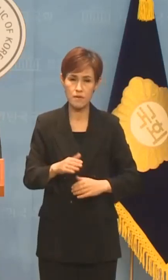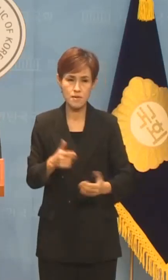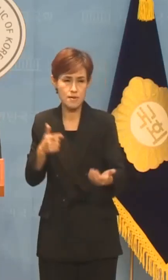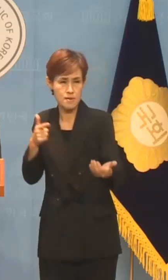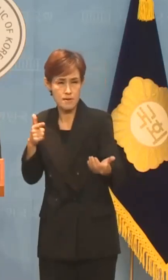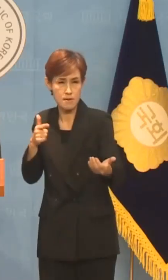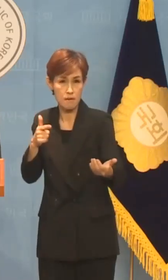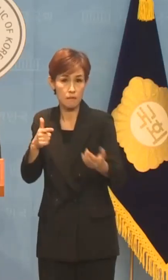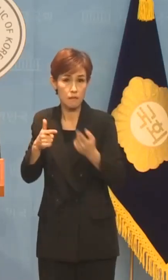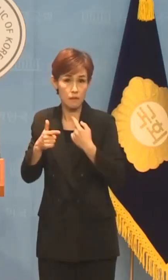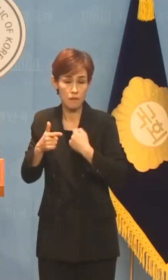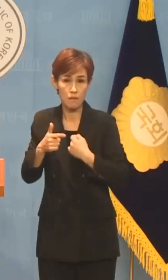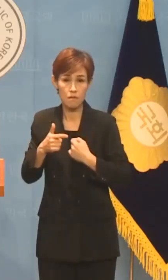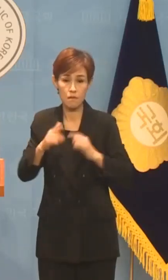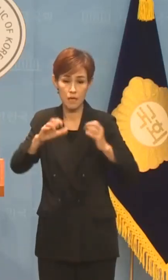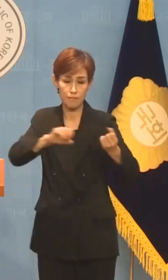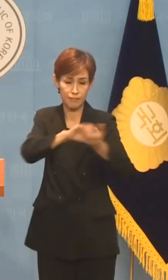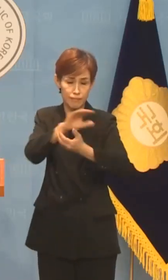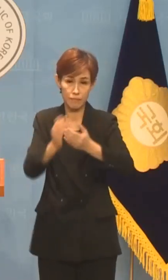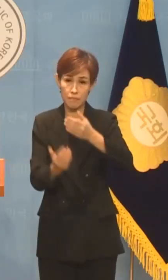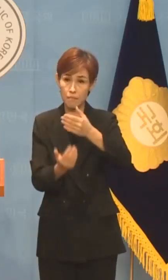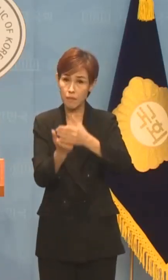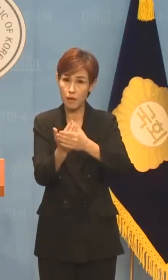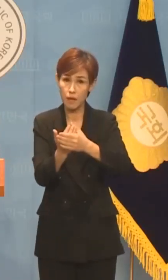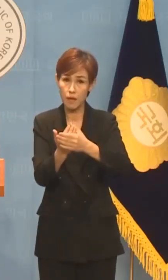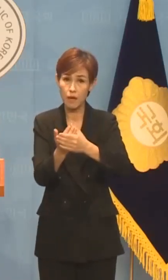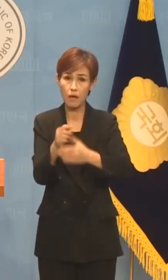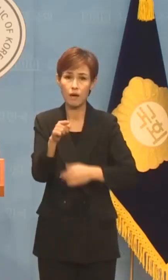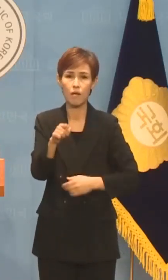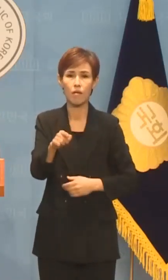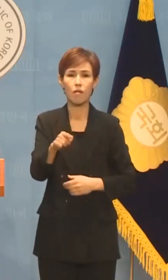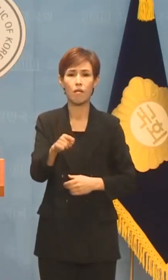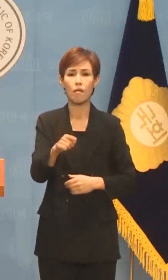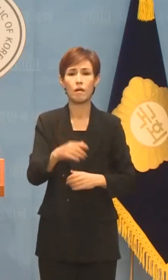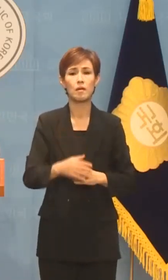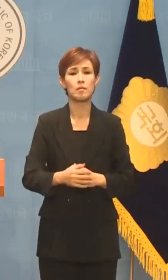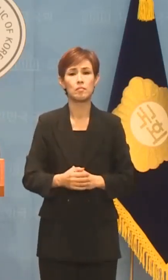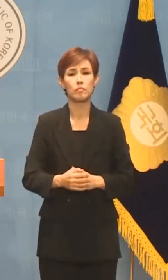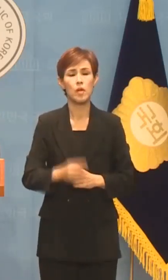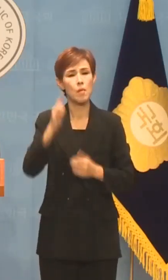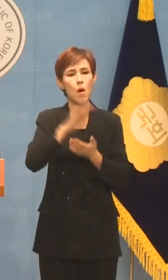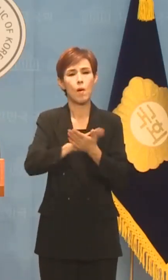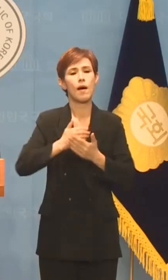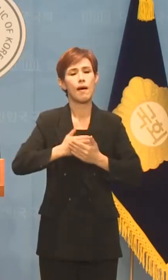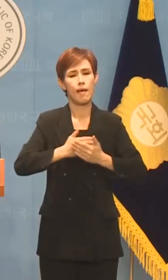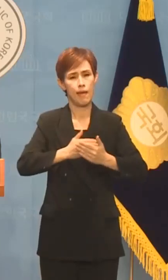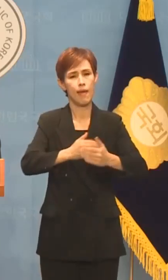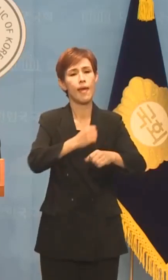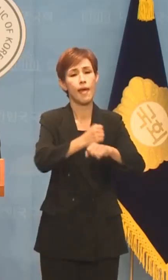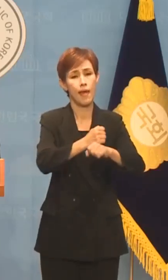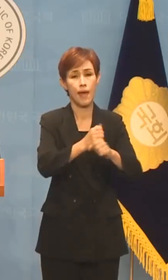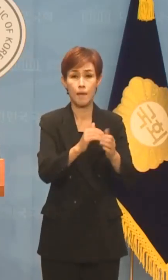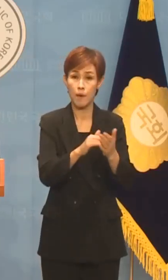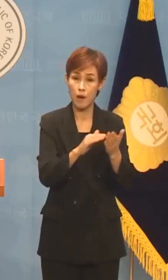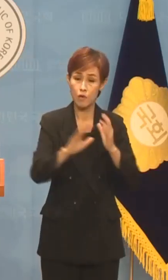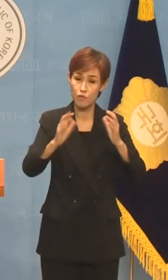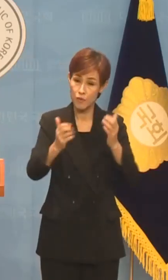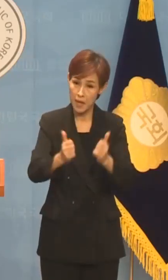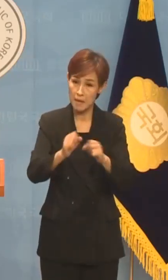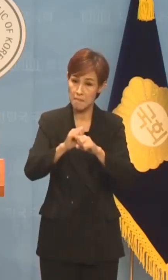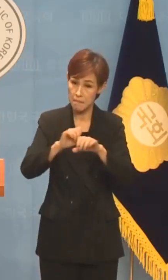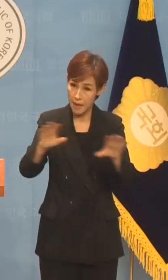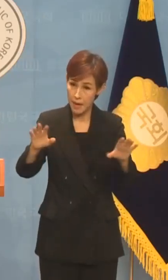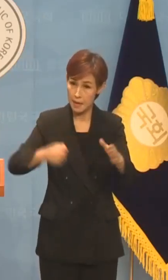총뿌리를 겨누었던 내란 사태 관련해서는 모든 절차를 평화적으로 신속히 진행하고 국회